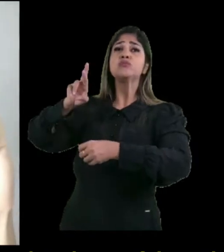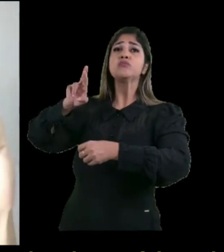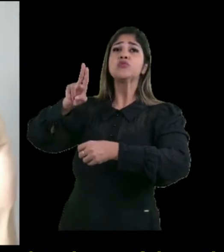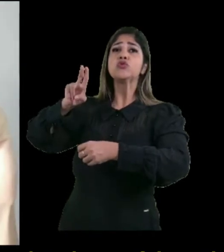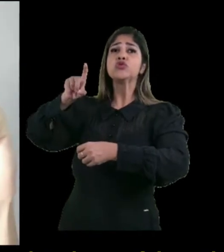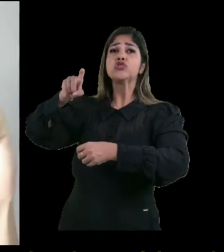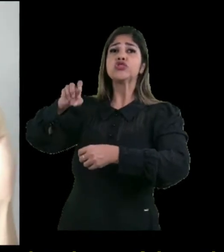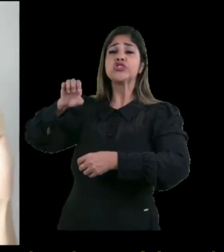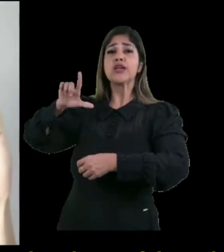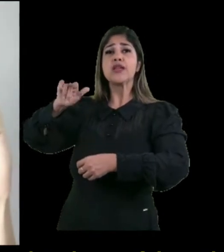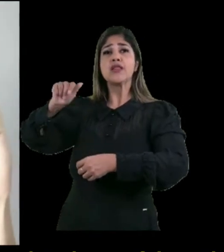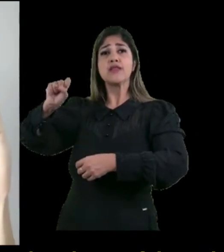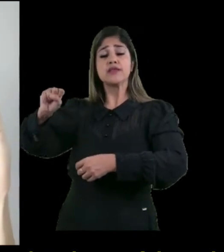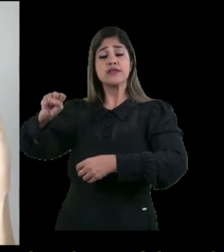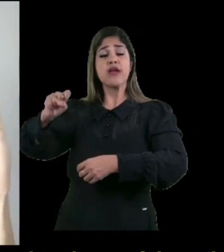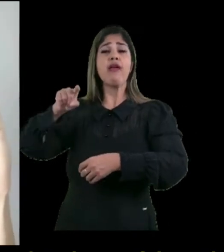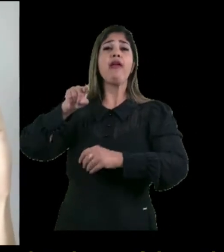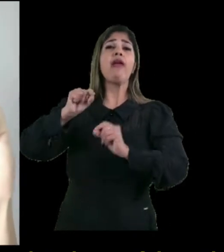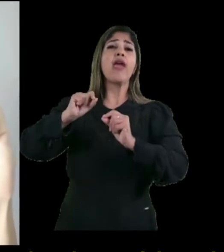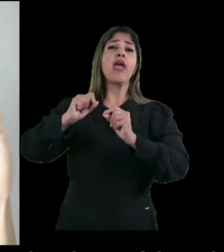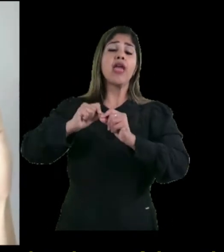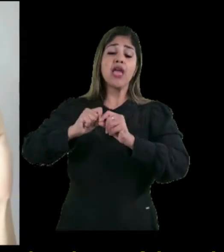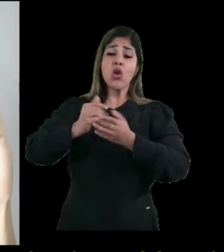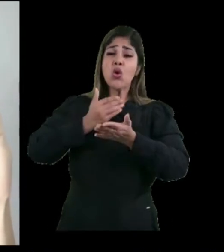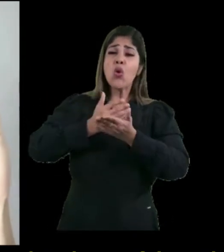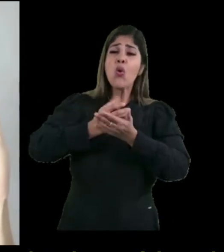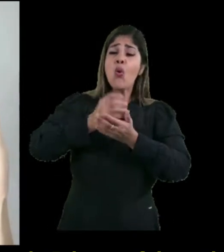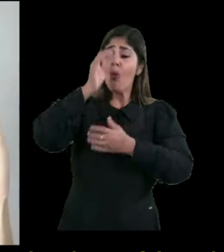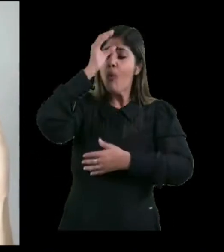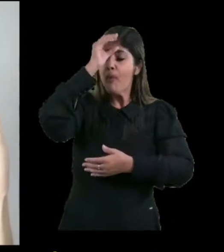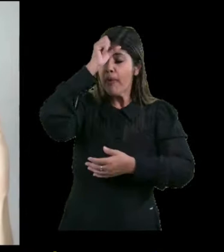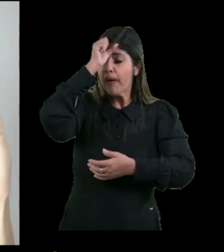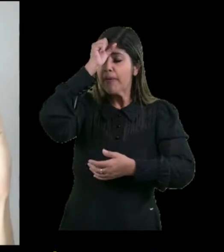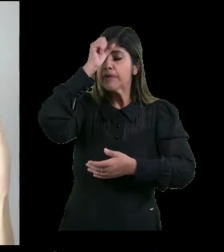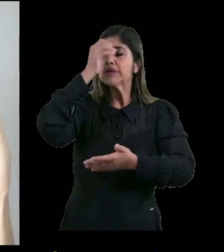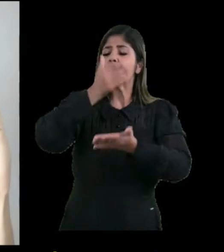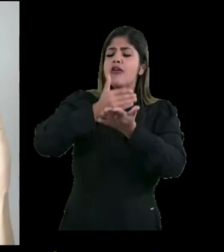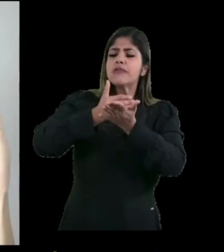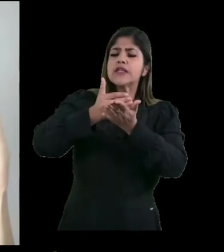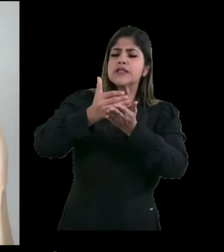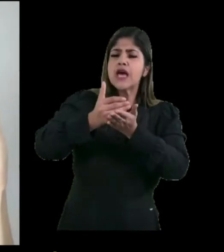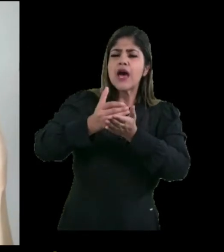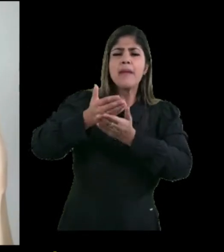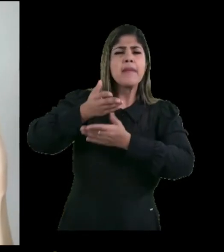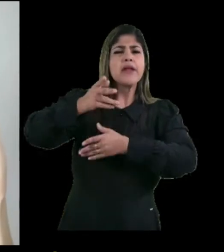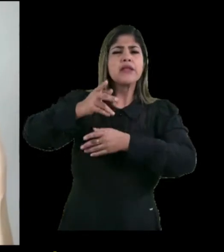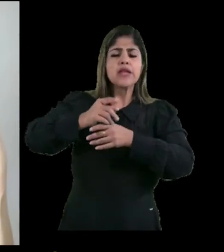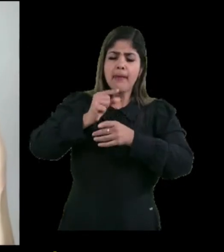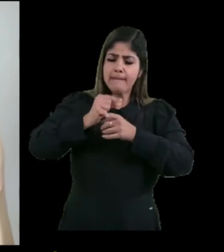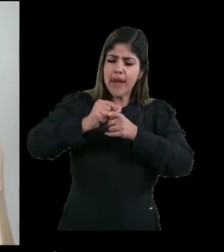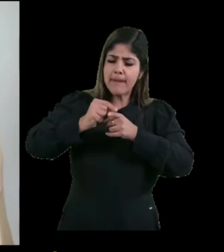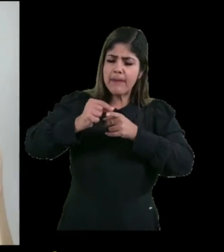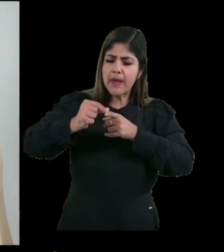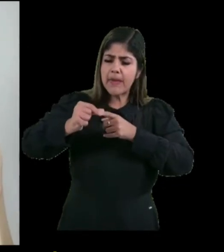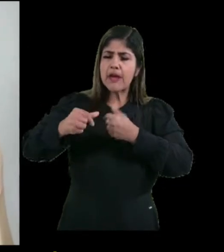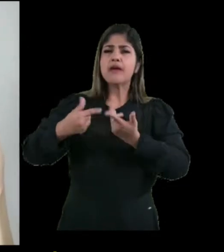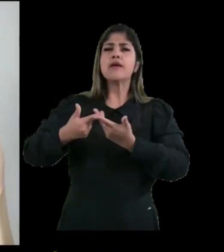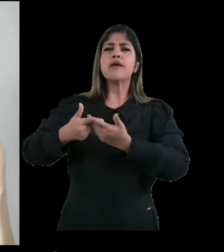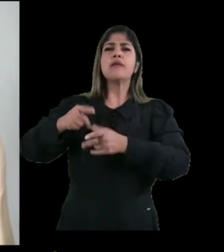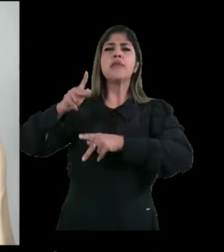arqueologia, o osso de Xango foi um dos princípios de numeração utilizado pelos povos primitivos. E